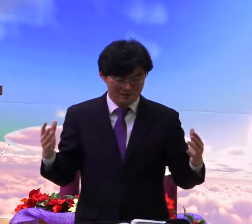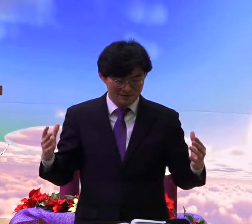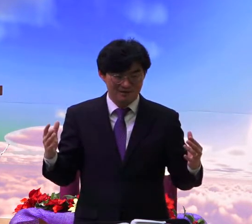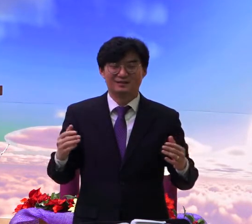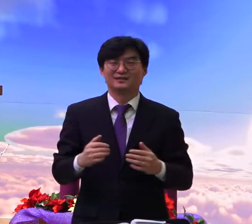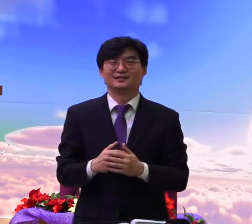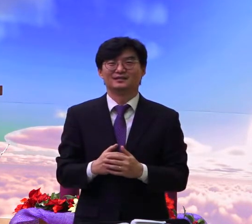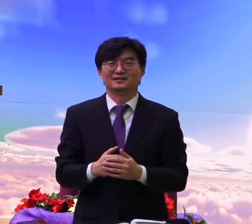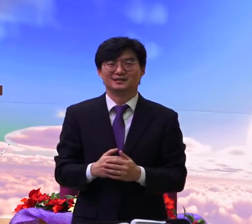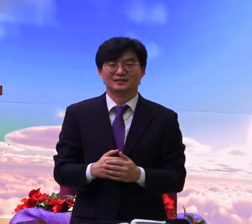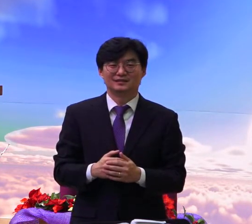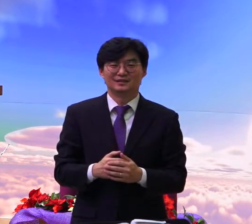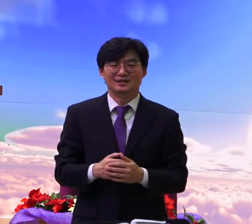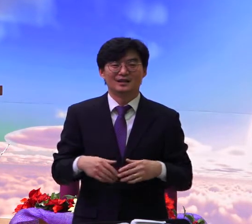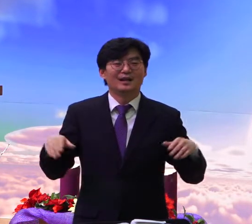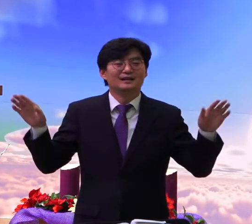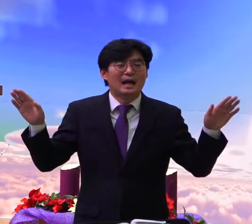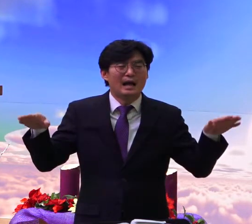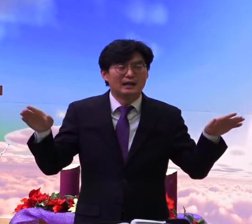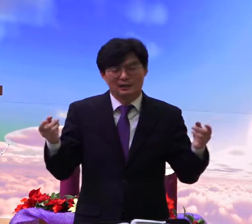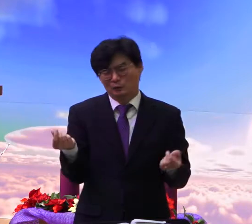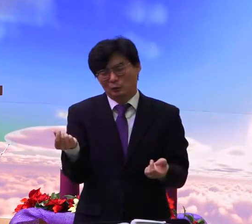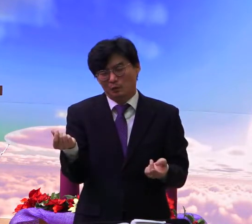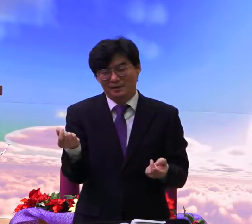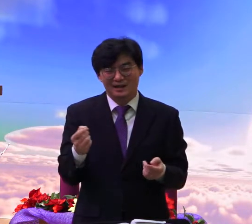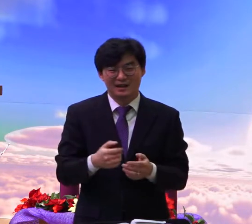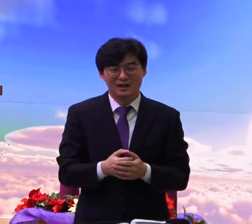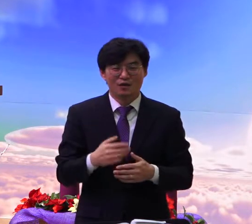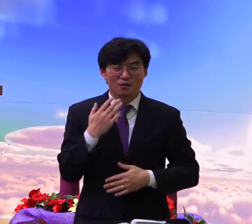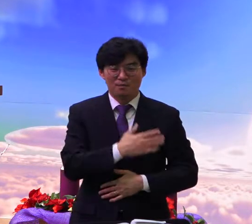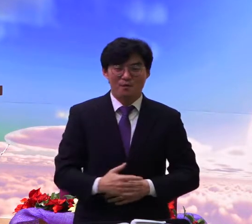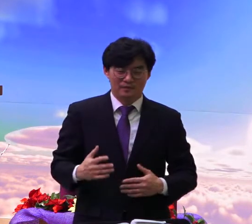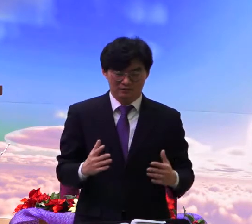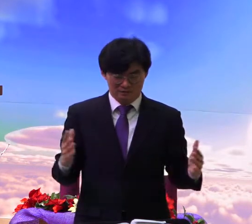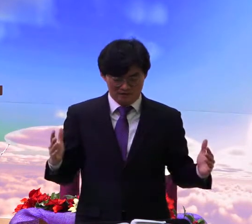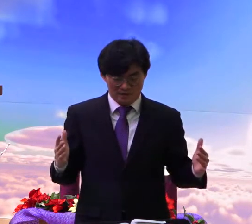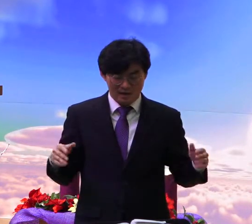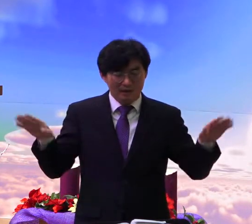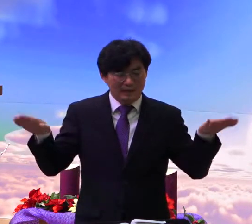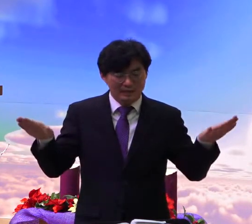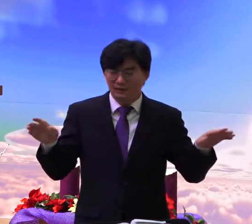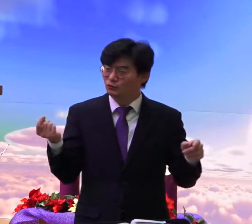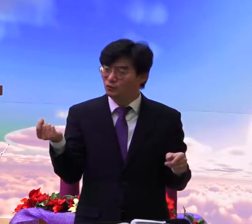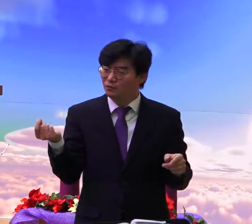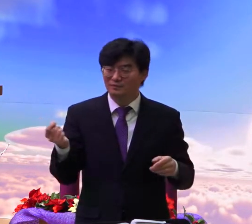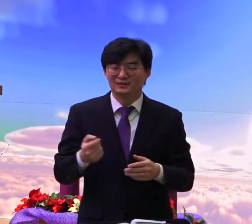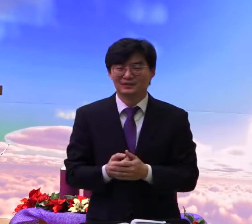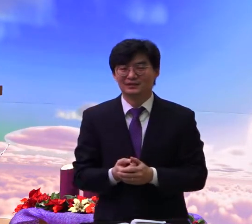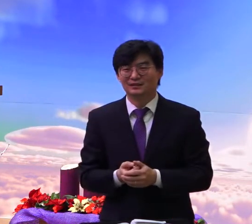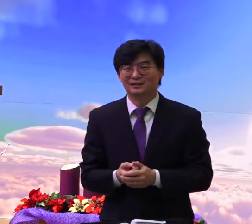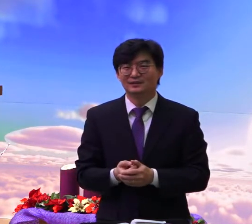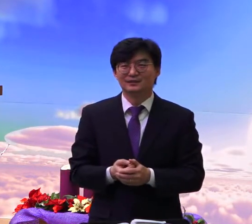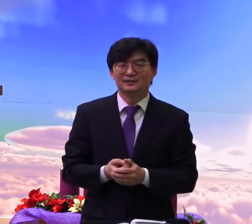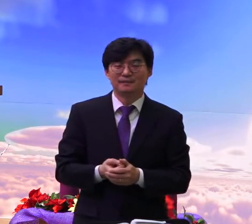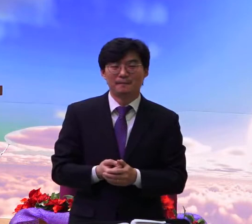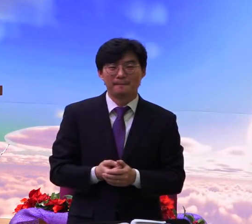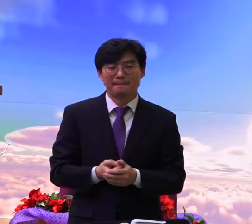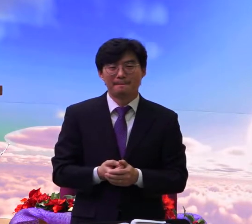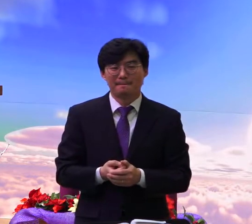편이고, 그런데 날개는 오히려 꿀벌보다도 작습니다. 작고 또 가볍습니다.